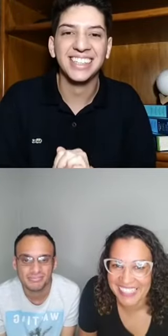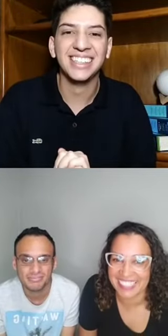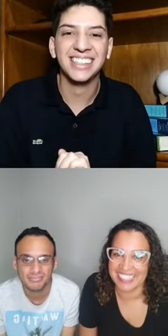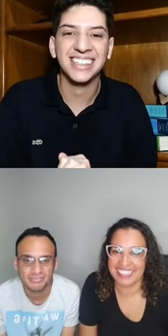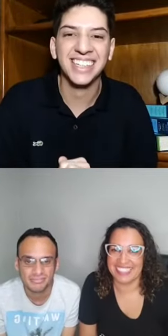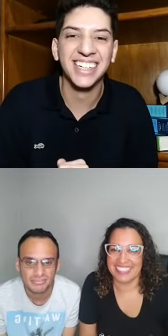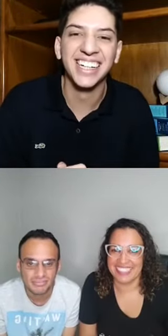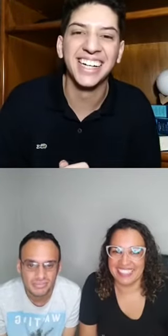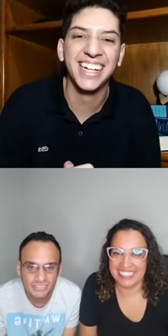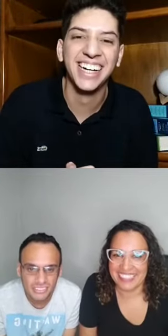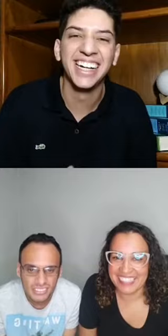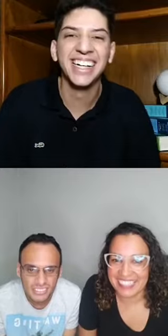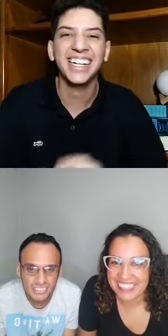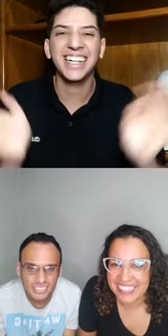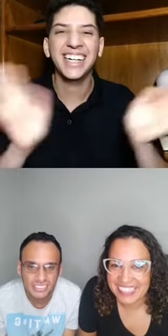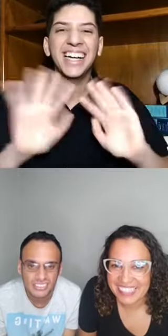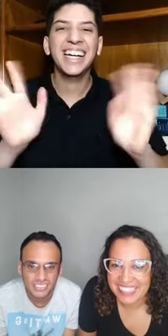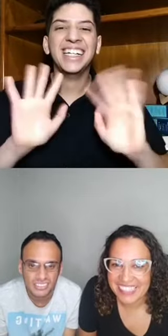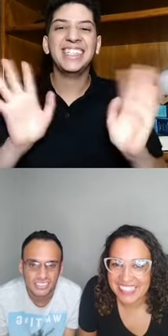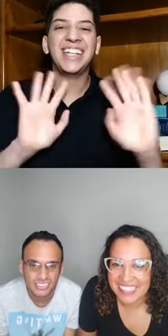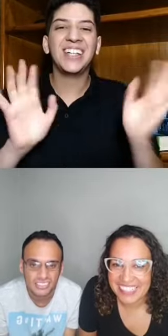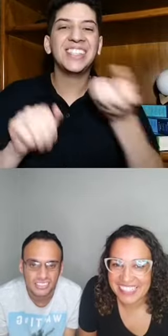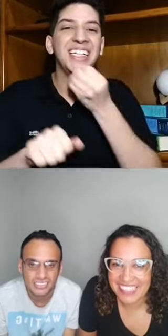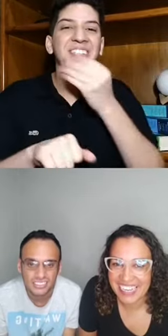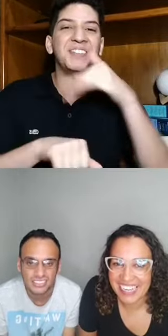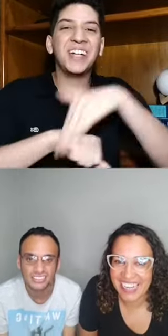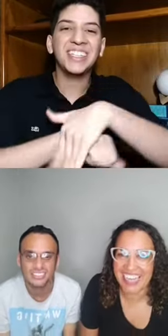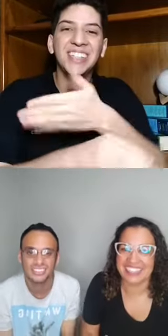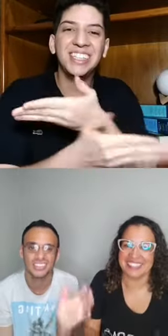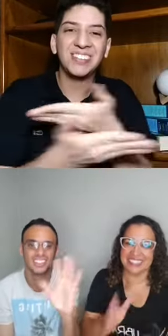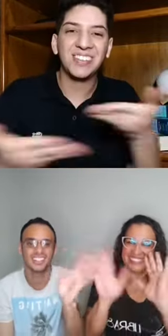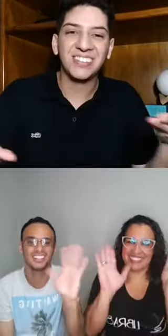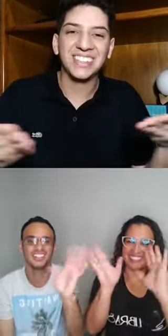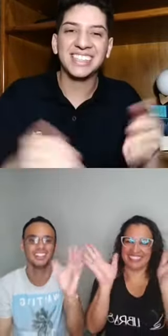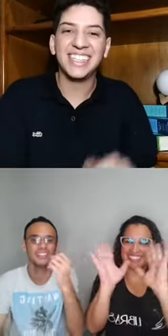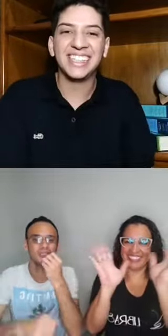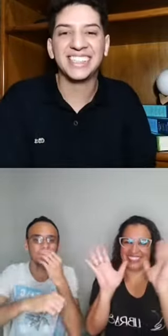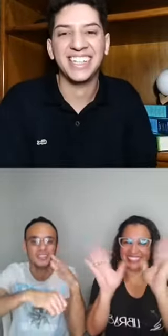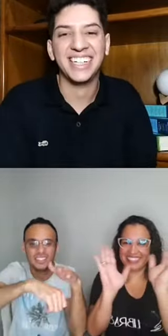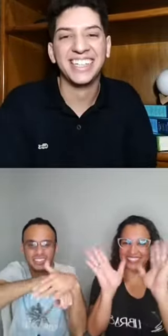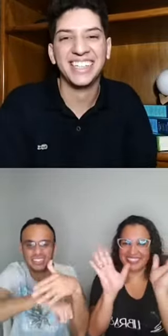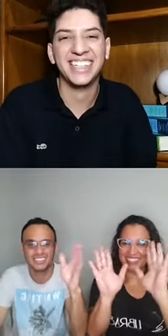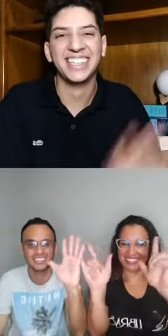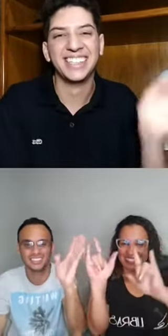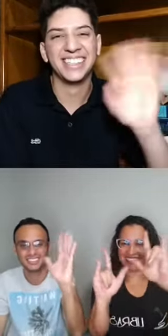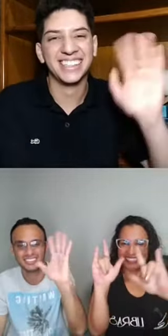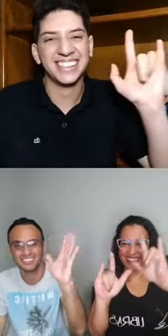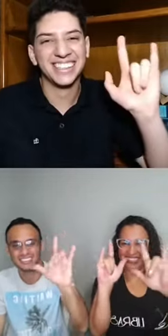Tchau, Que gente, boa legal. noite para vocês.